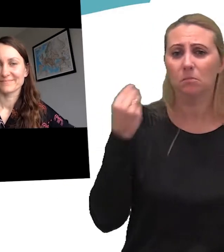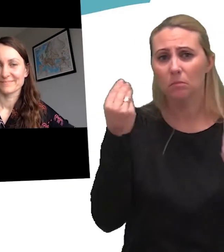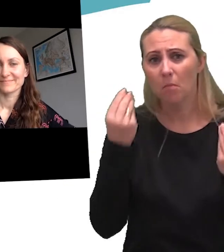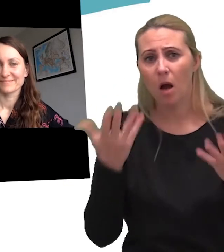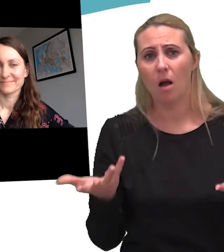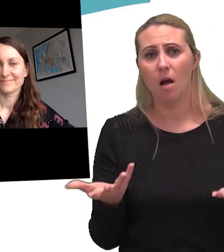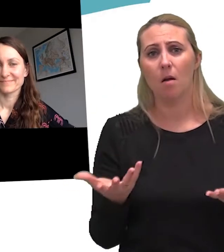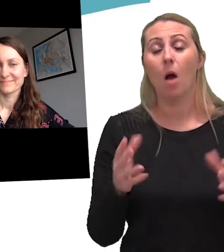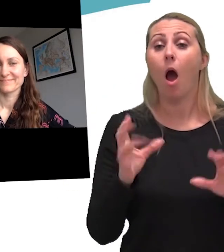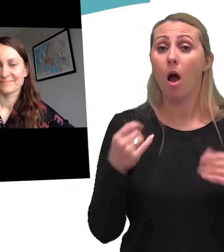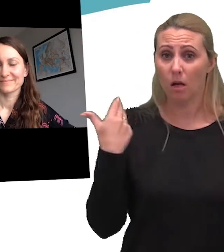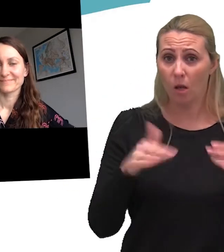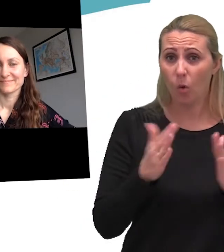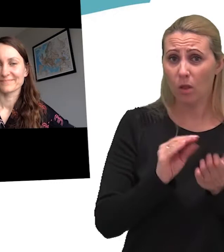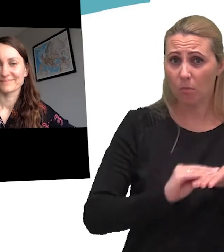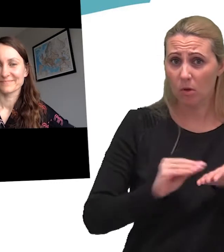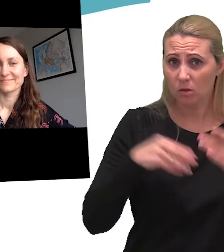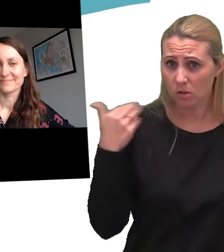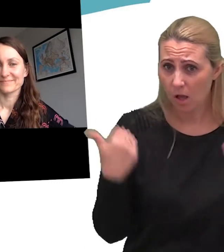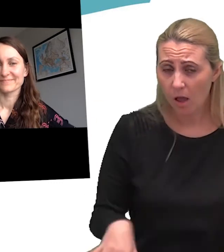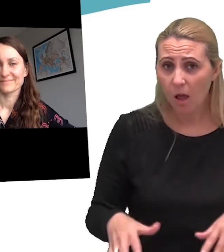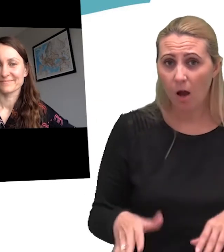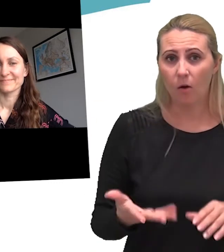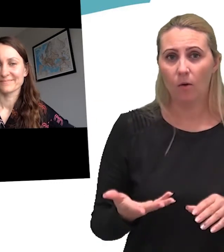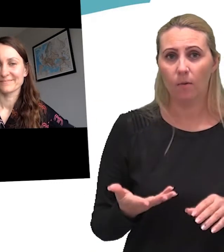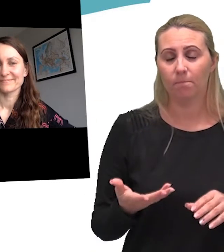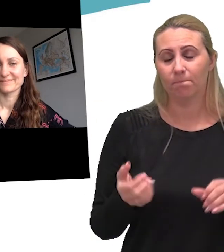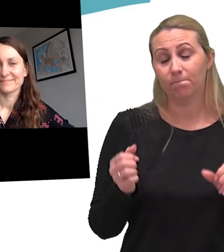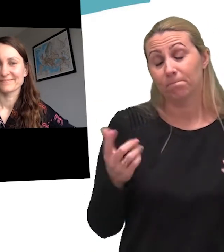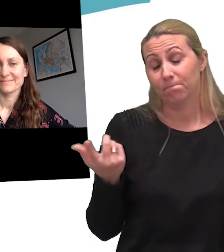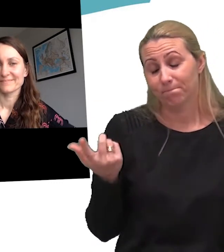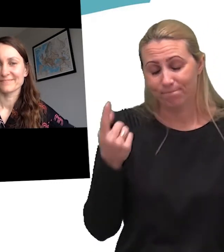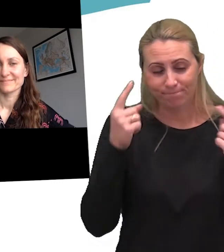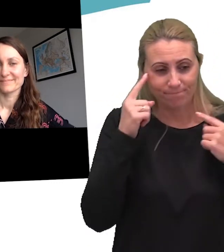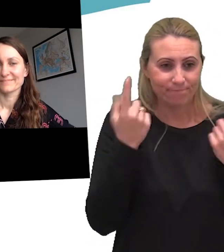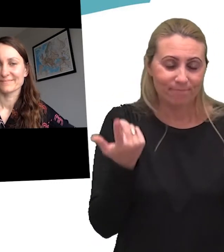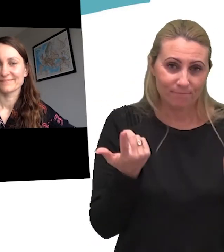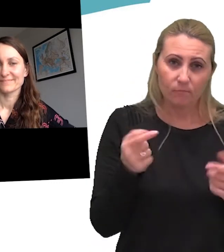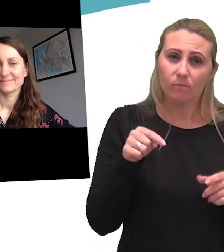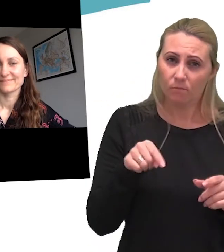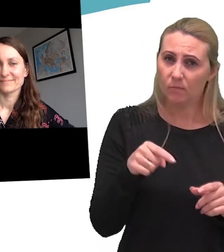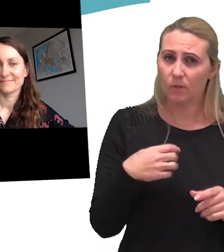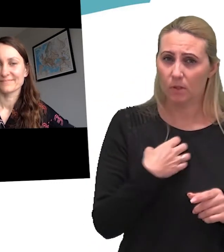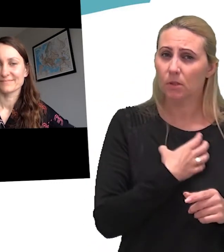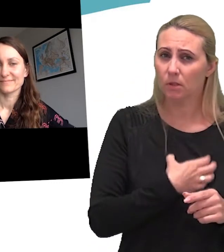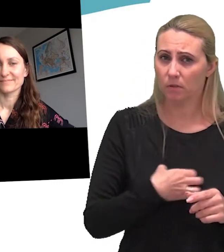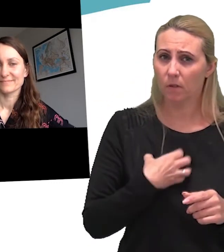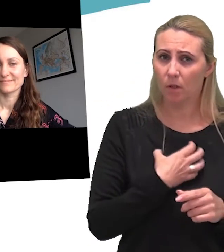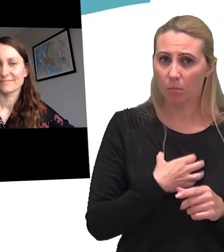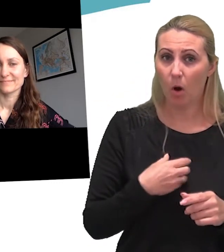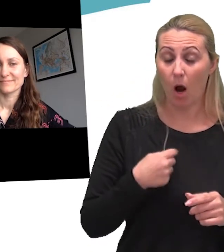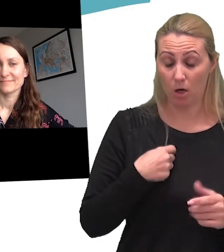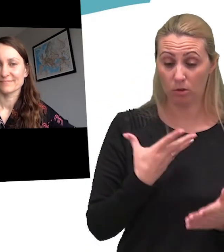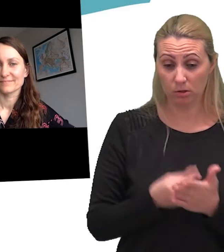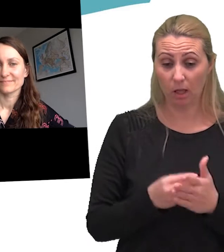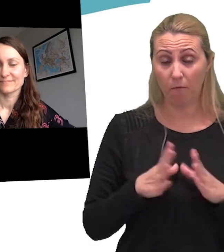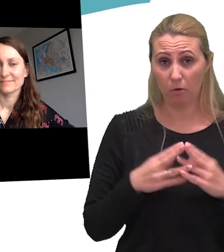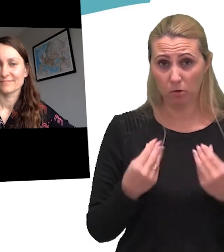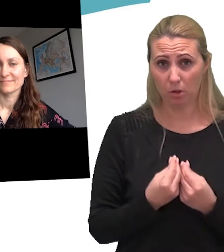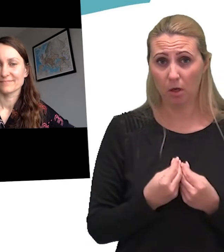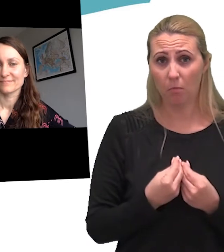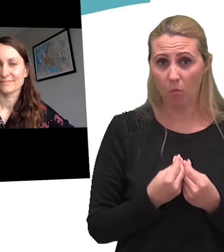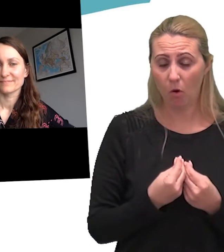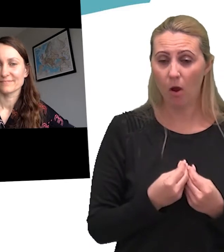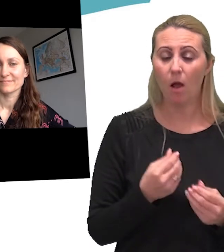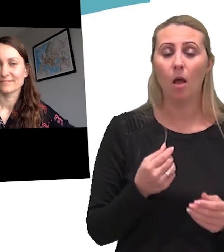ir padarai visus darbus, kaip priklauso, tai galim ir net nežinot. Tai vienas iš dalykų, ką mes praktikuojam savo šeimoje, tai